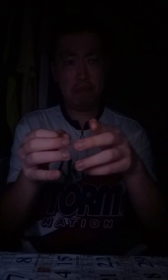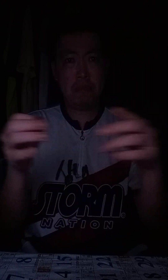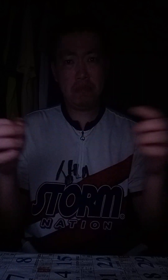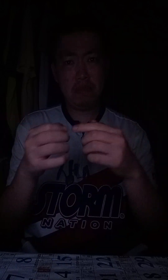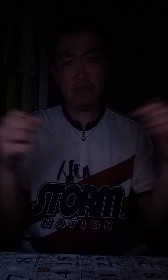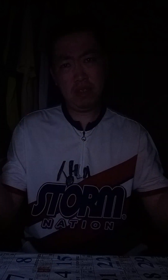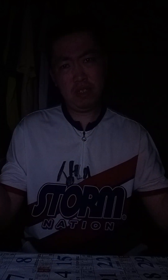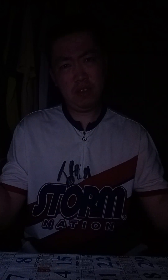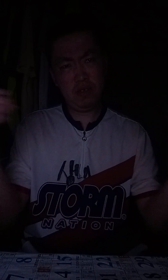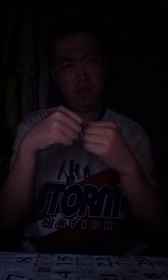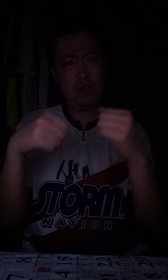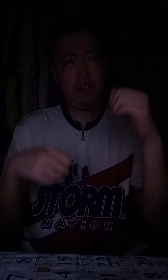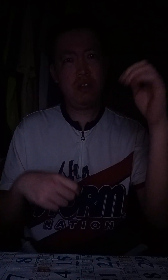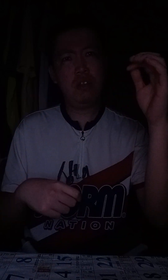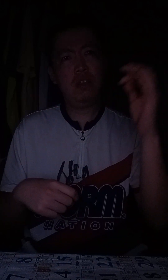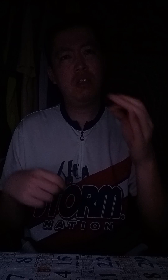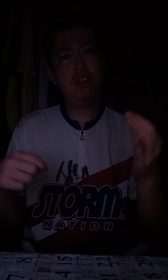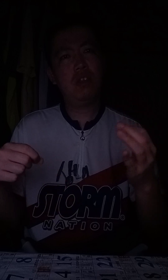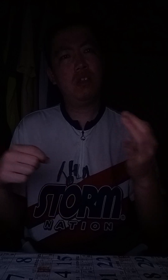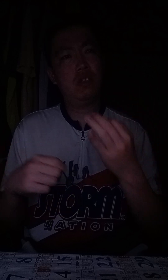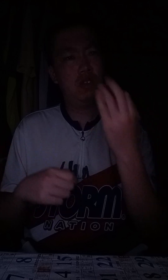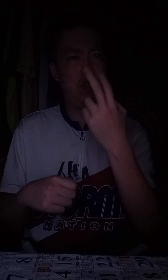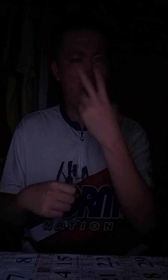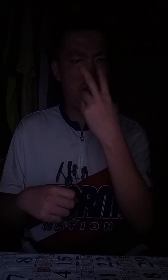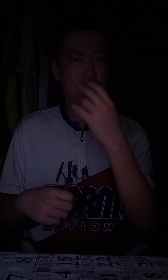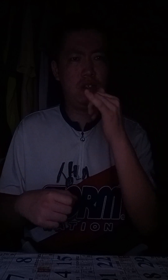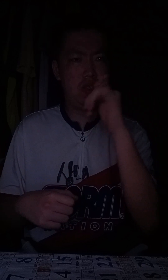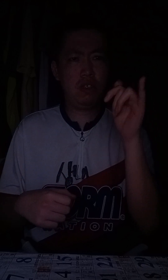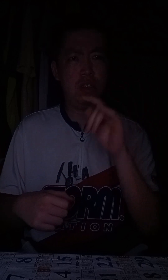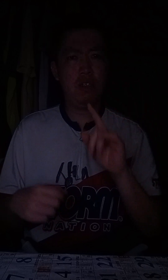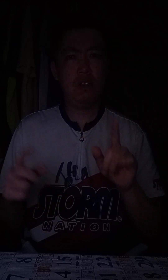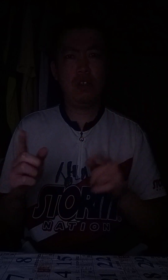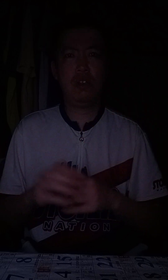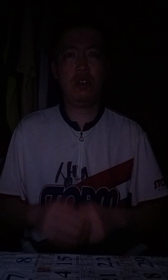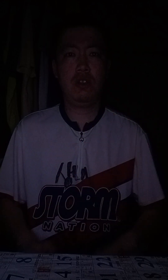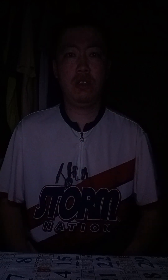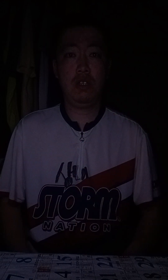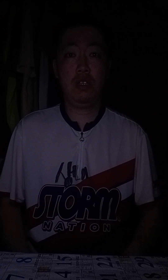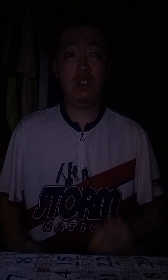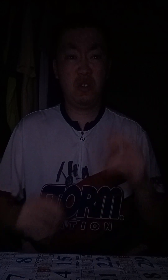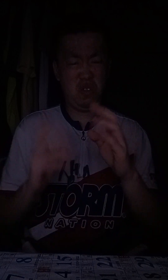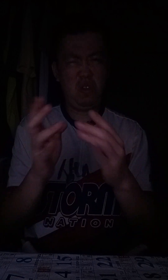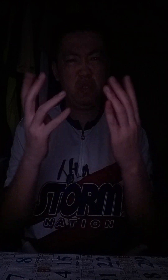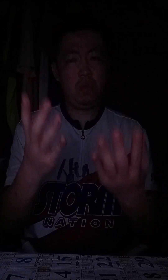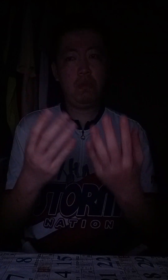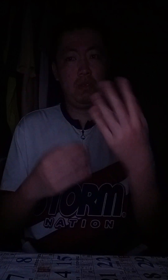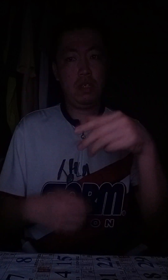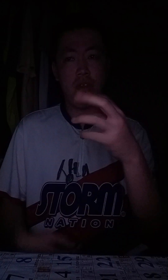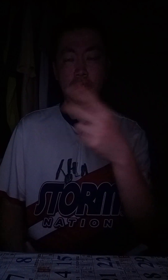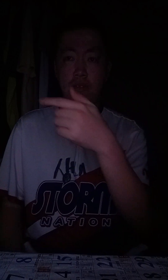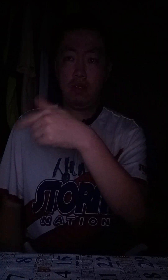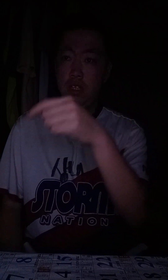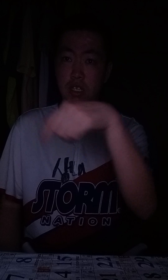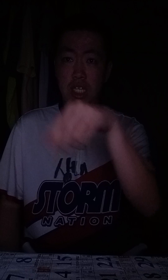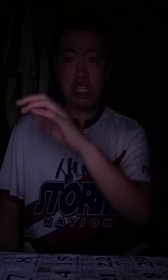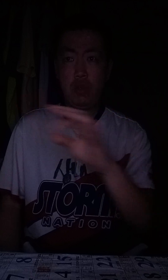난 것으로 보고 정확한 사고 원인을 조사하고 있습니다. 어젯밤 10시쯤 대구의 한 섬유 공장에서 불이